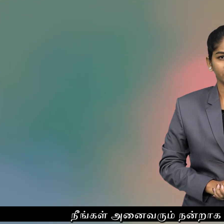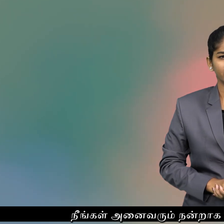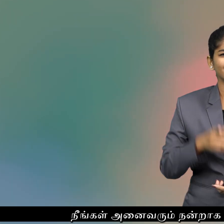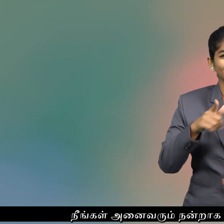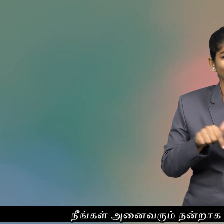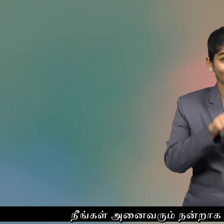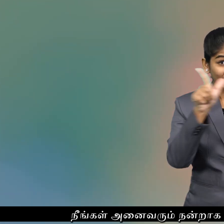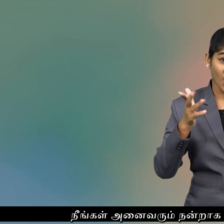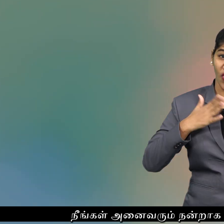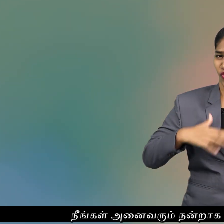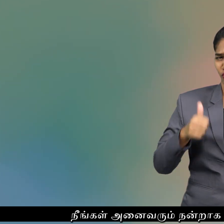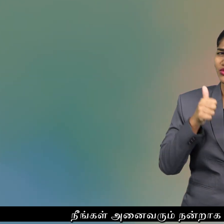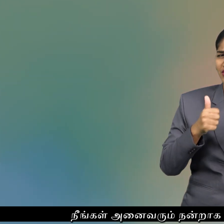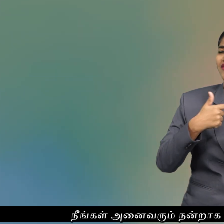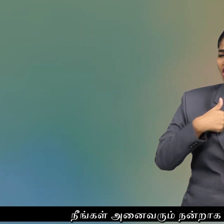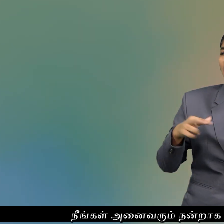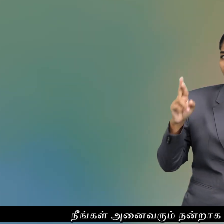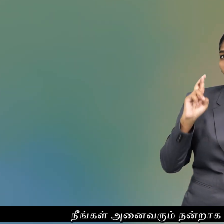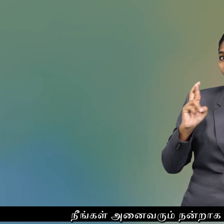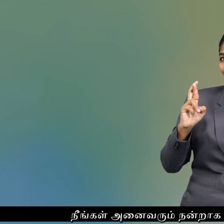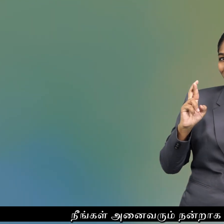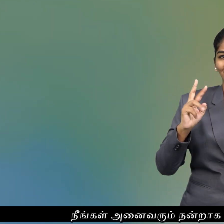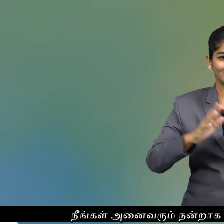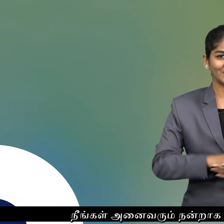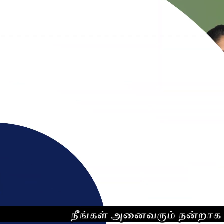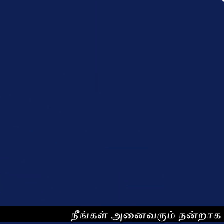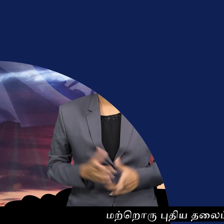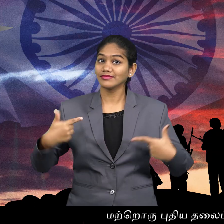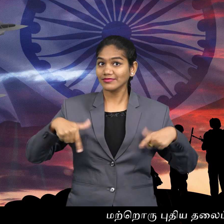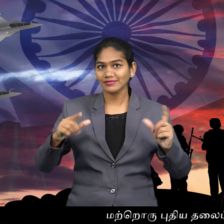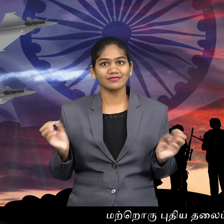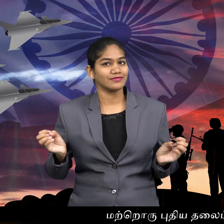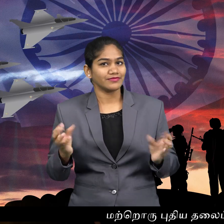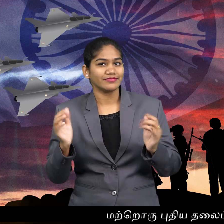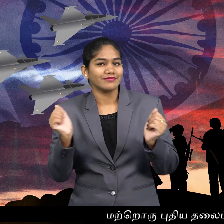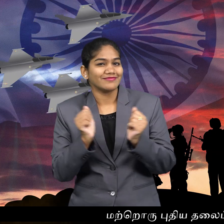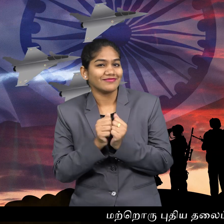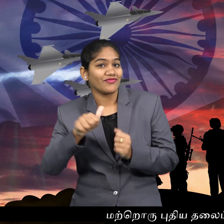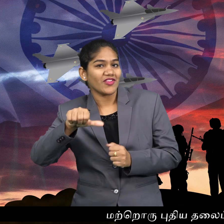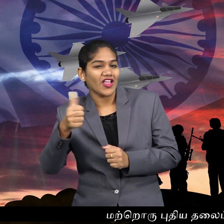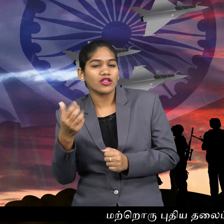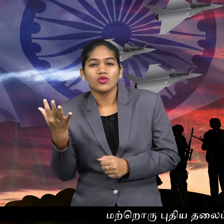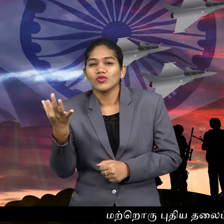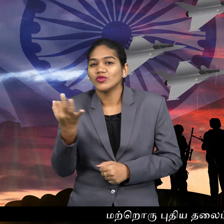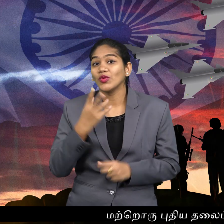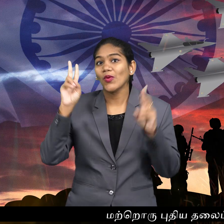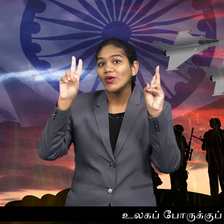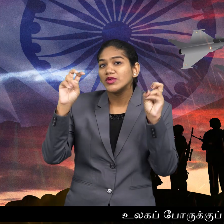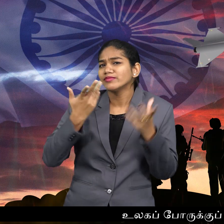நீங்கள் அனைவரும் நலமோடு இருக்கிறீர்கள் என்று நம்புகிறேன். மற்றொரு புதிய தலைப்புடன்